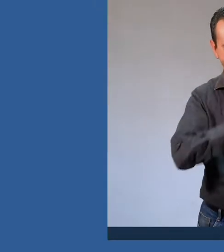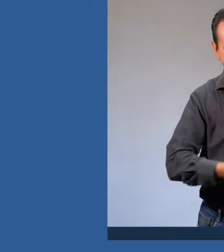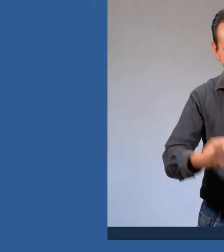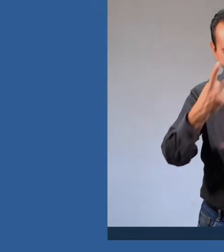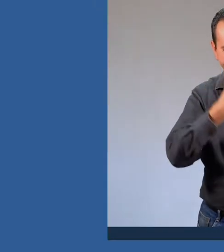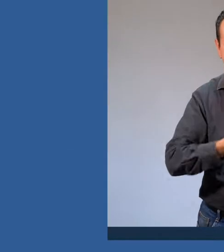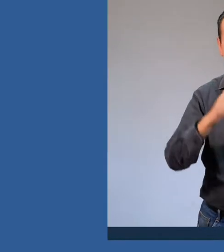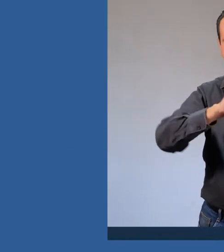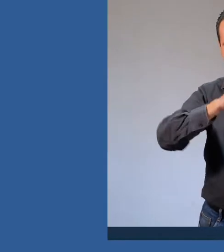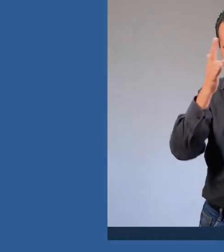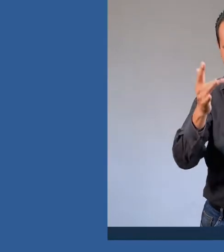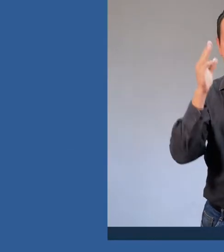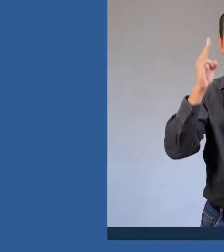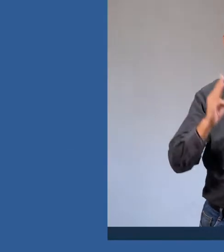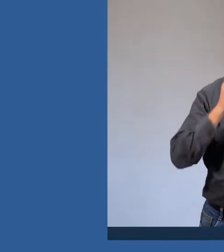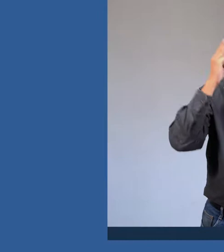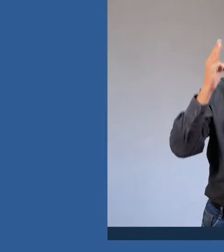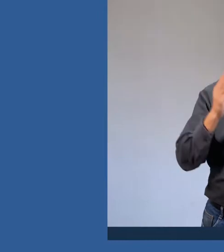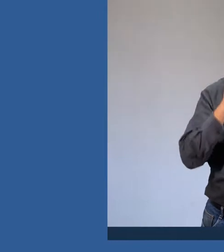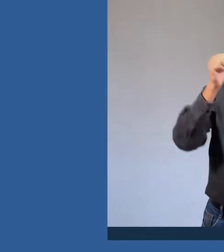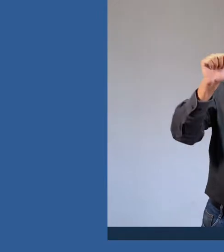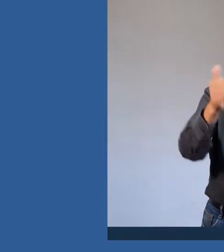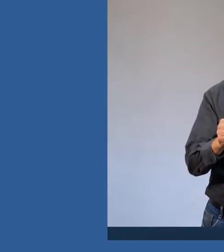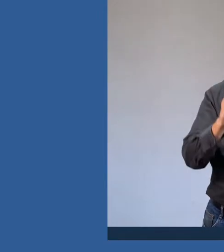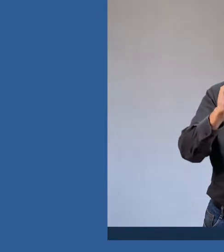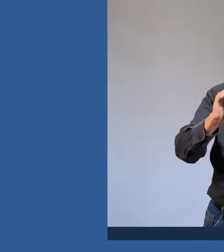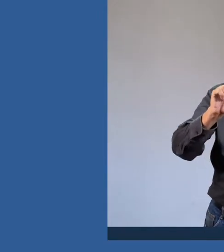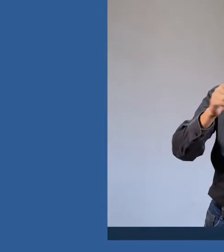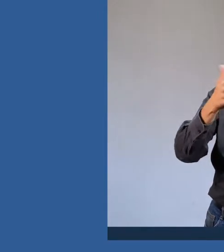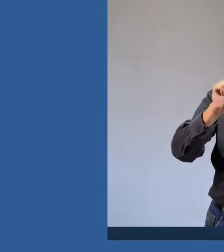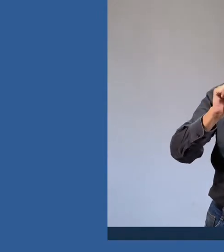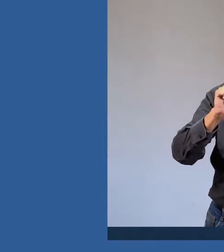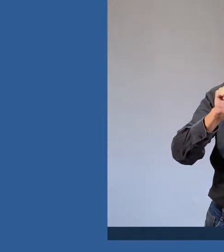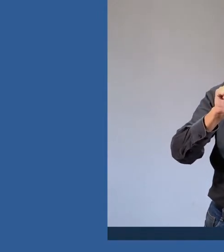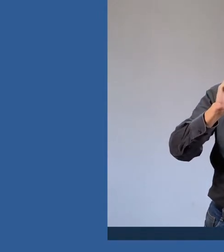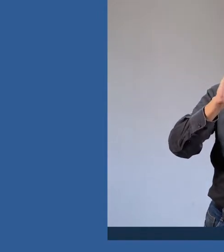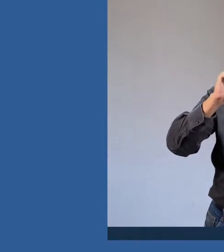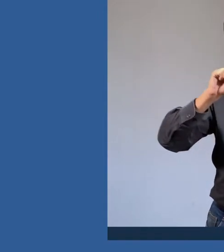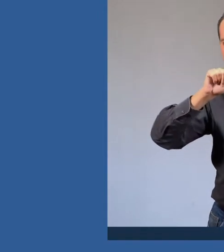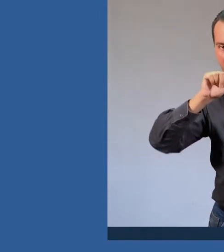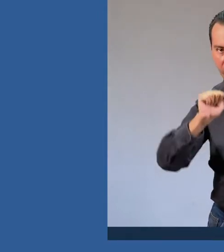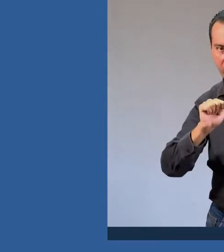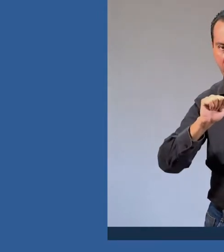Bienvenido. Gracias por visitar el Museo de Arte Olga Costa José Chávez Morado.